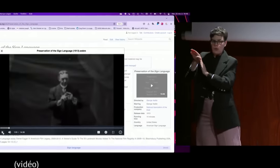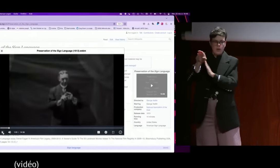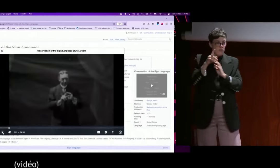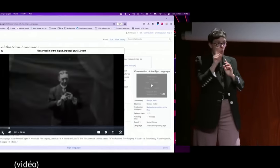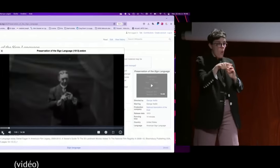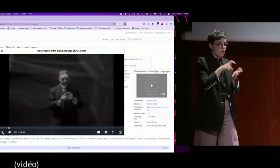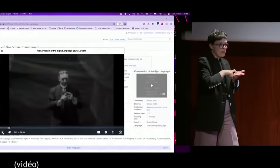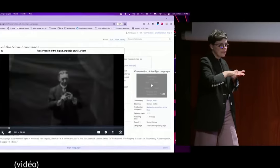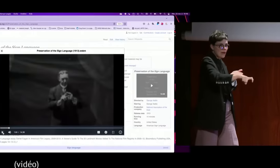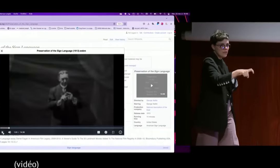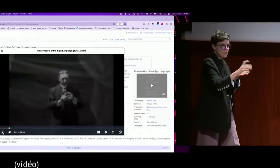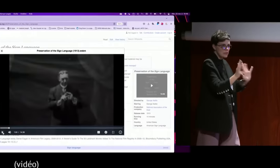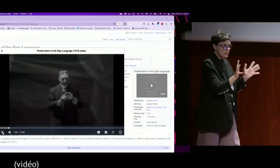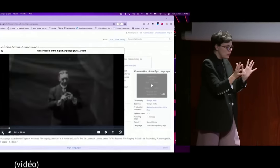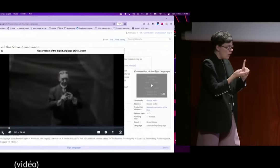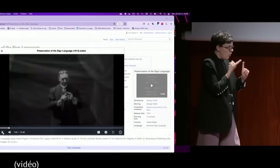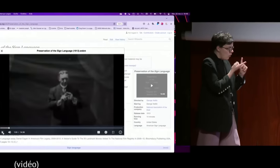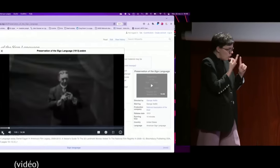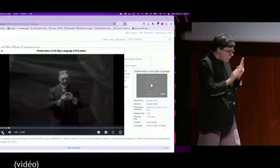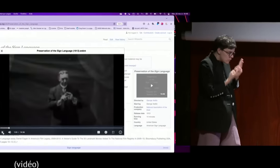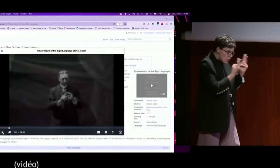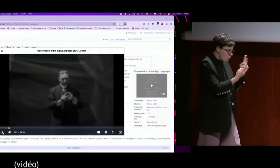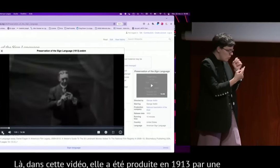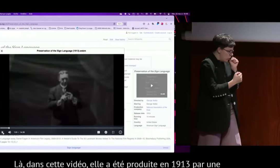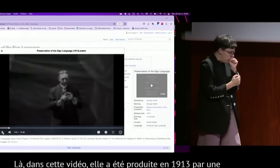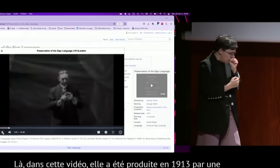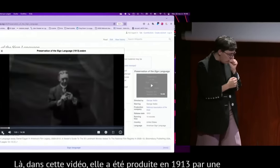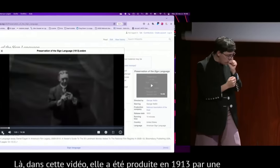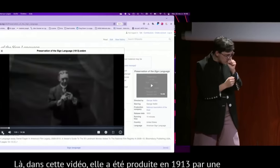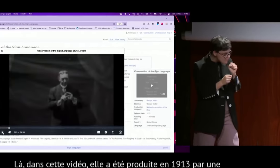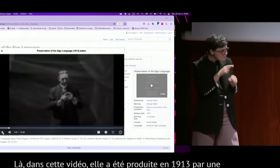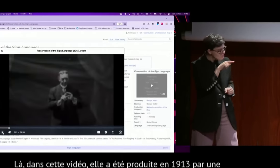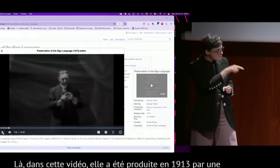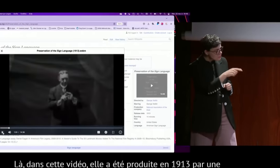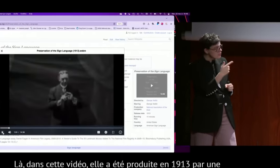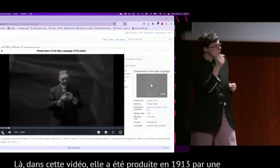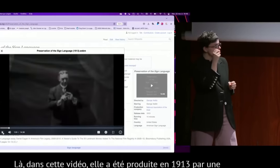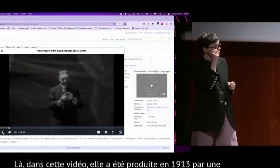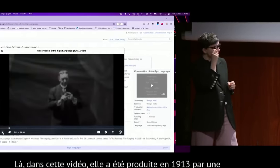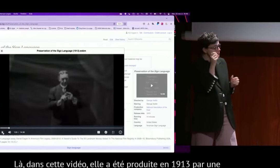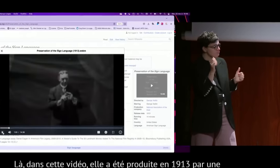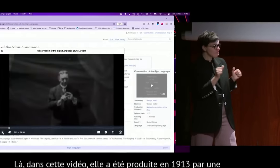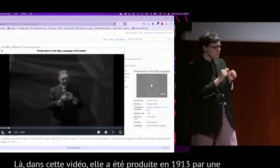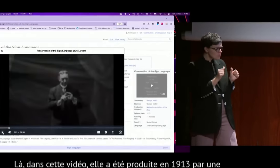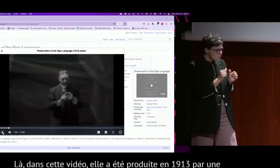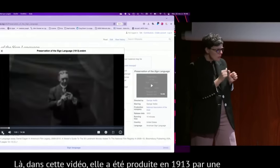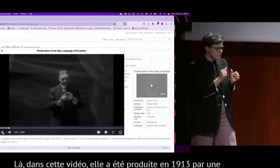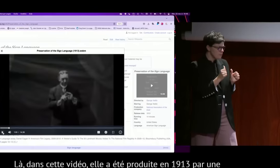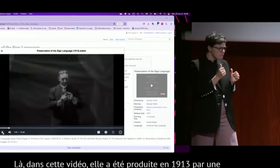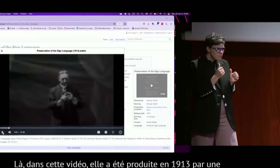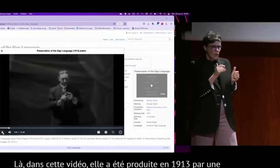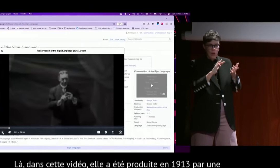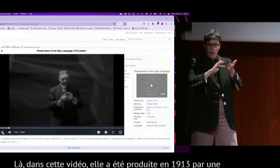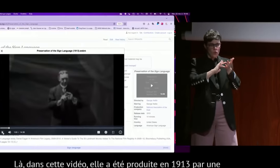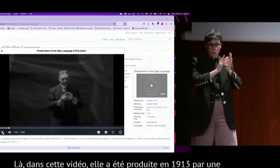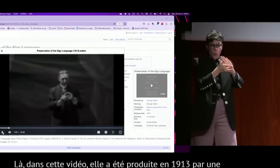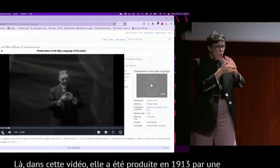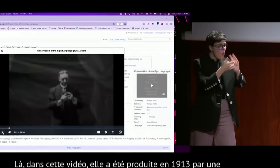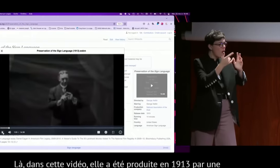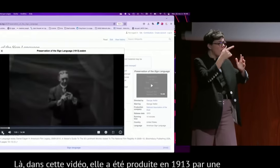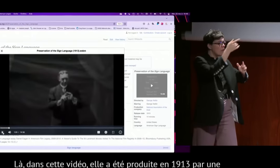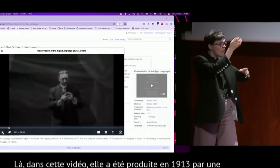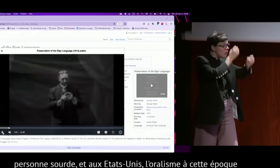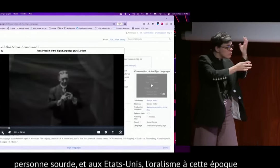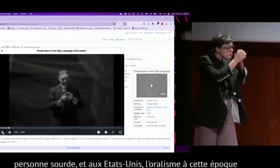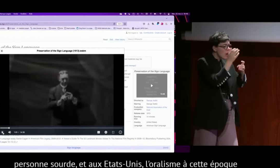l'oralisme à cette époque était en train de progresser. Et là, il est question de maintenir des traces de la langue